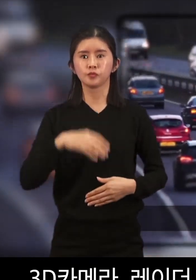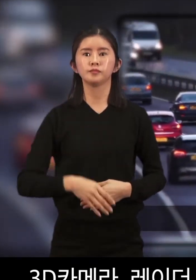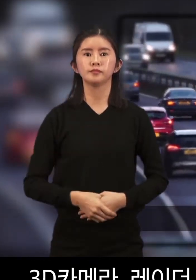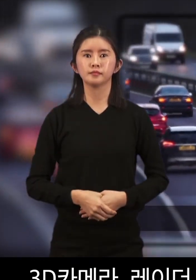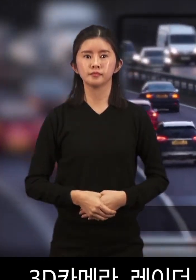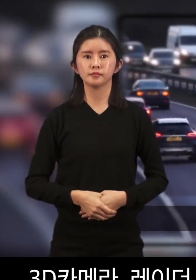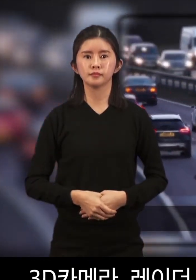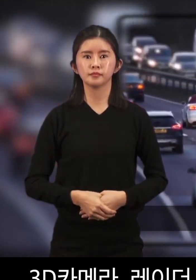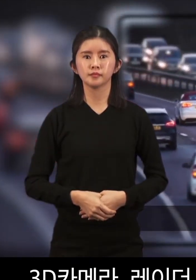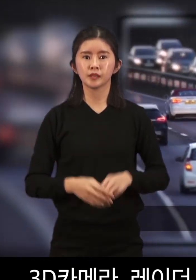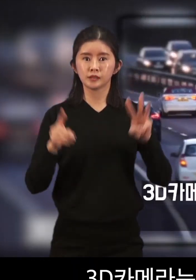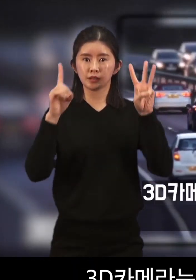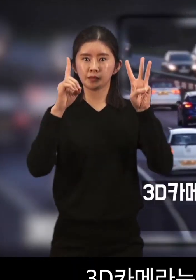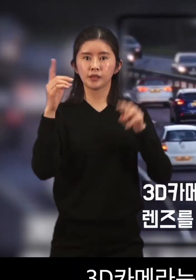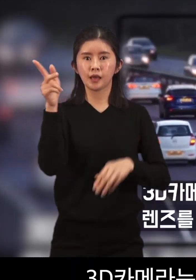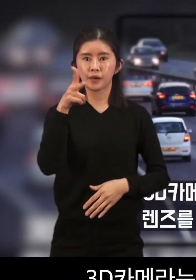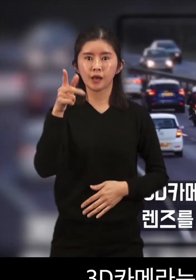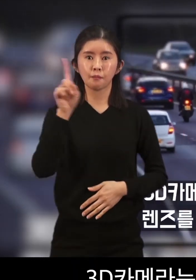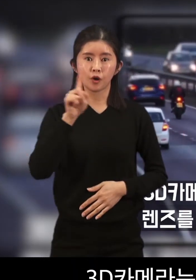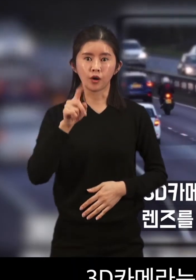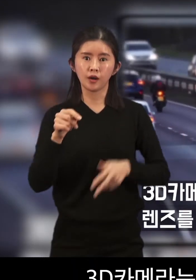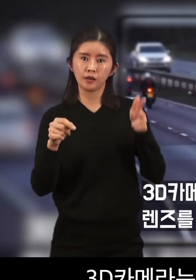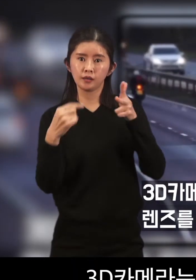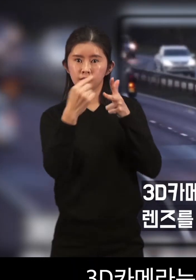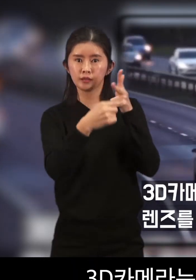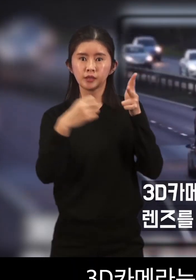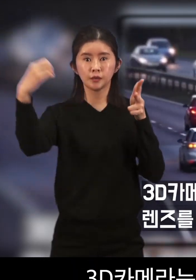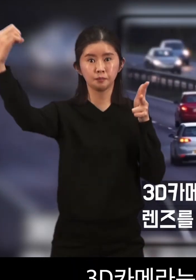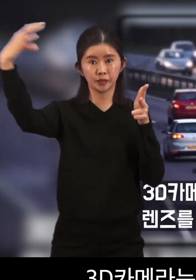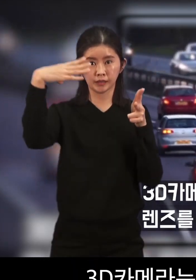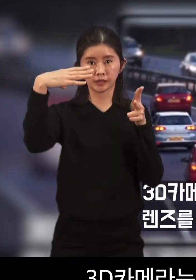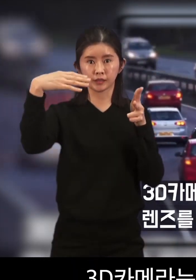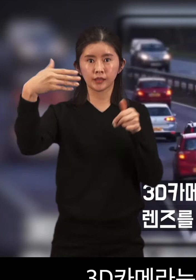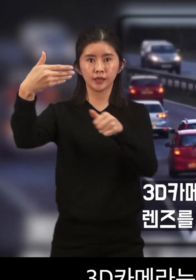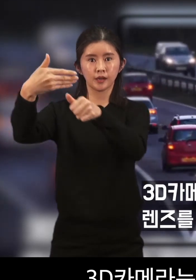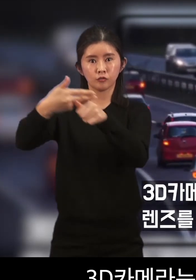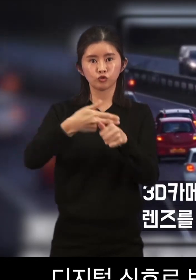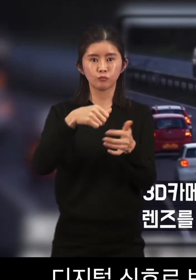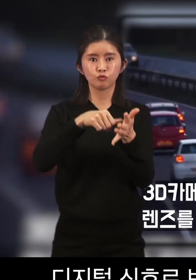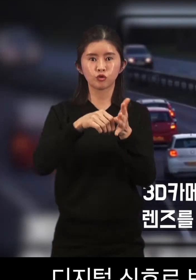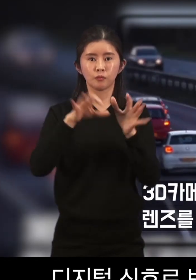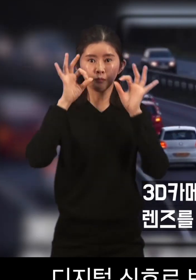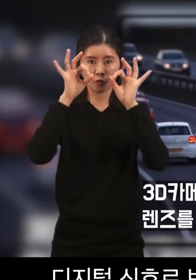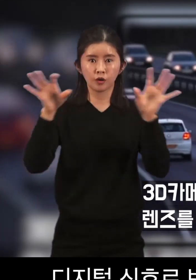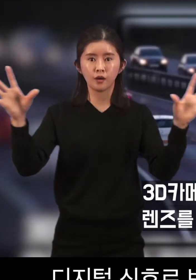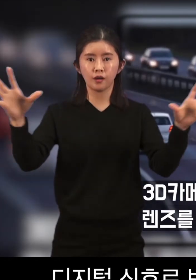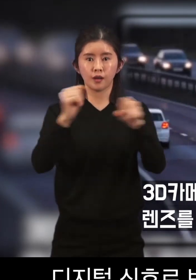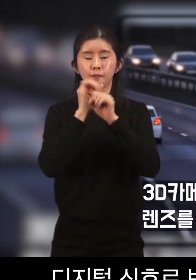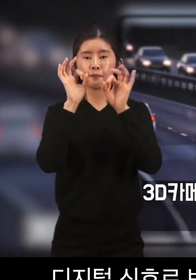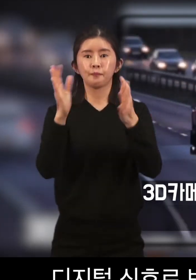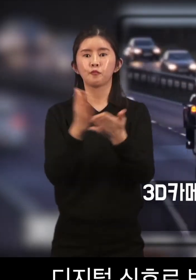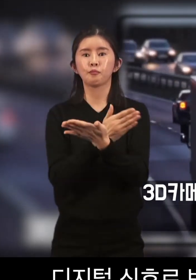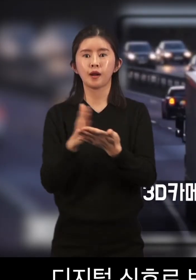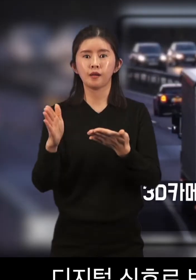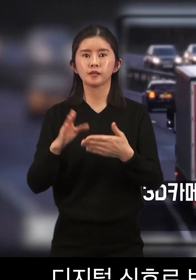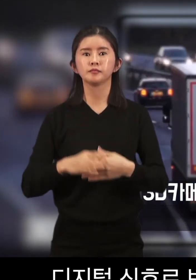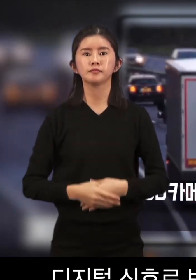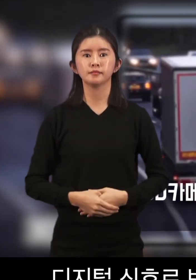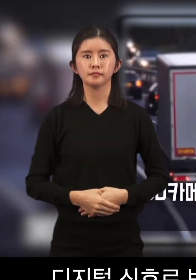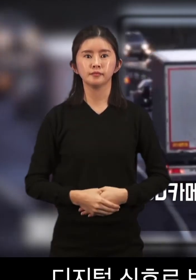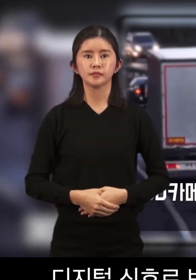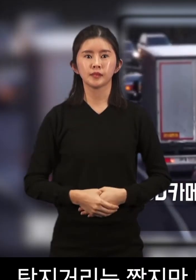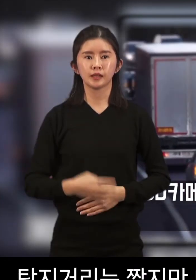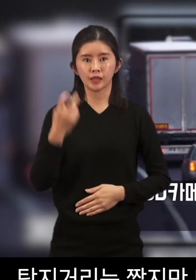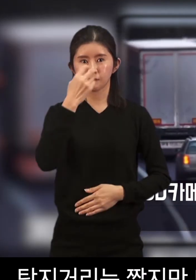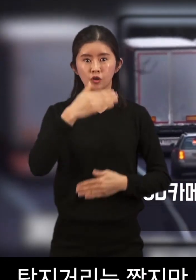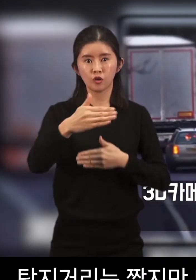있습니다. 3D 카메라는 렌즈를 통해 들어온 빛을 디지털 신호로 변환해서 물체를 식별하는데요.